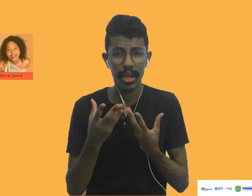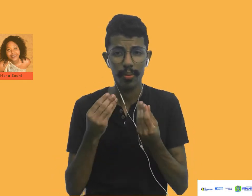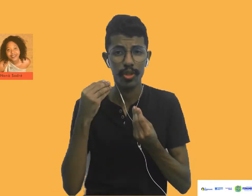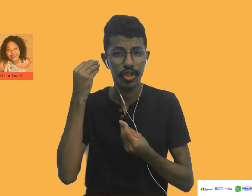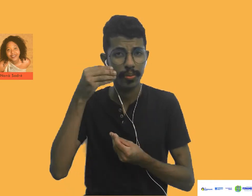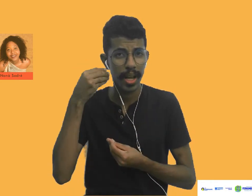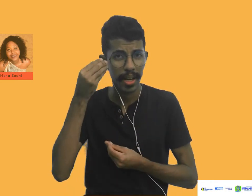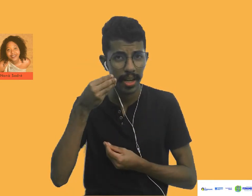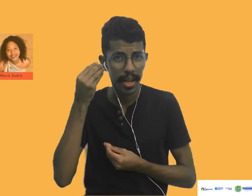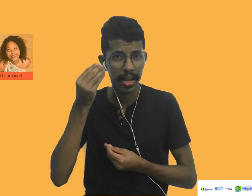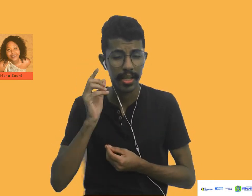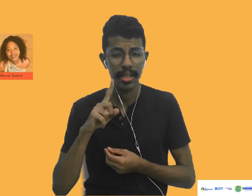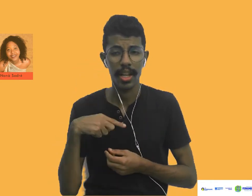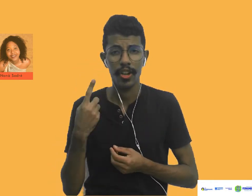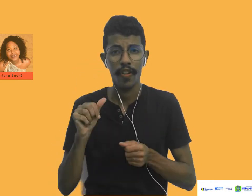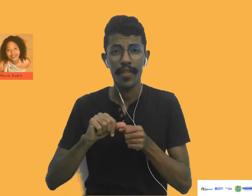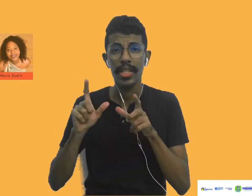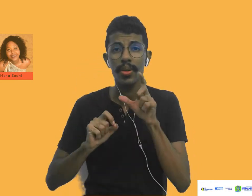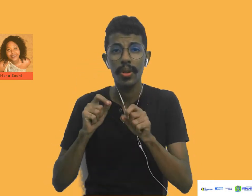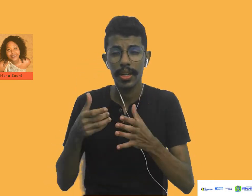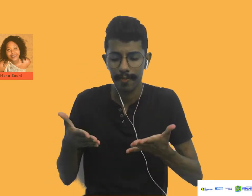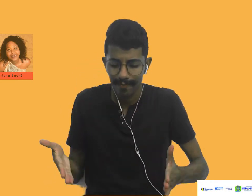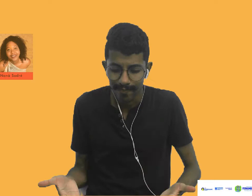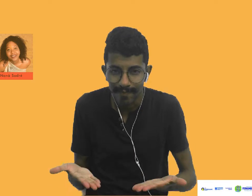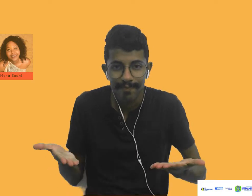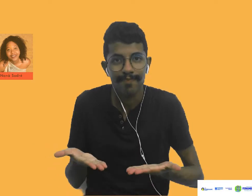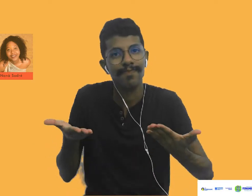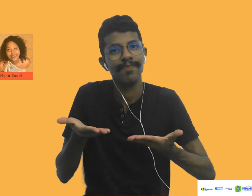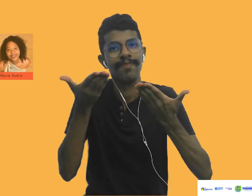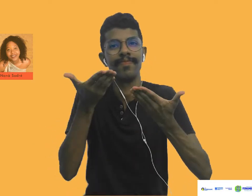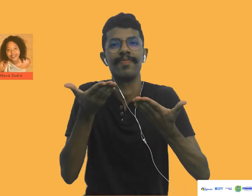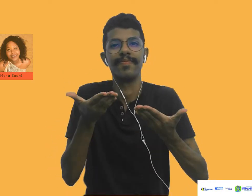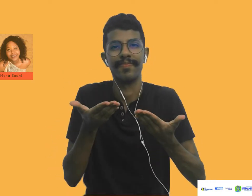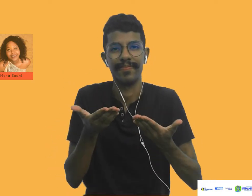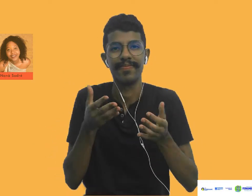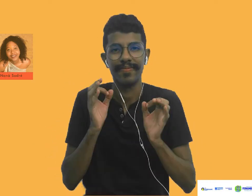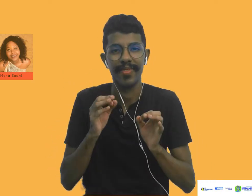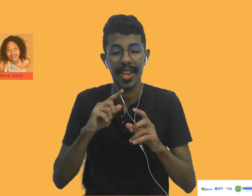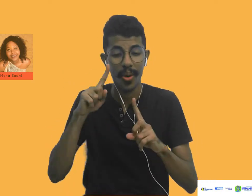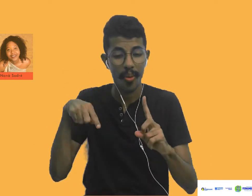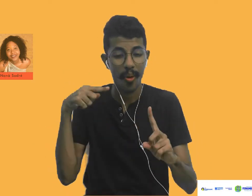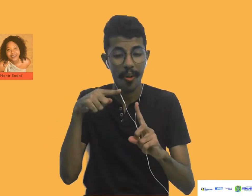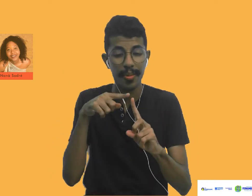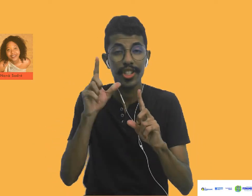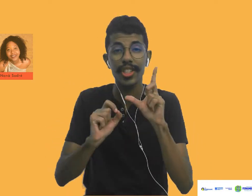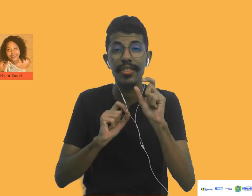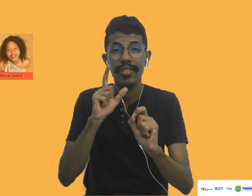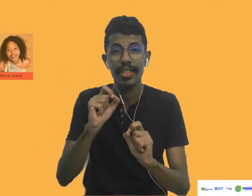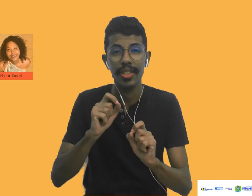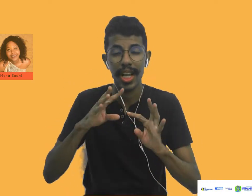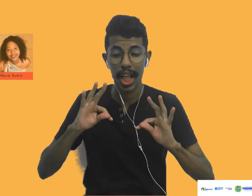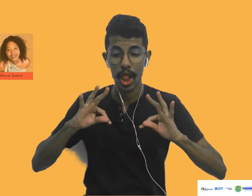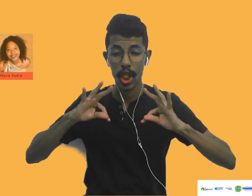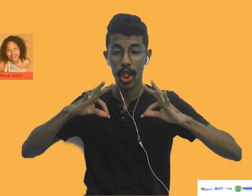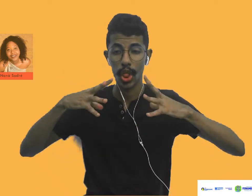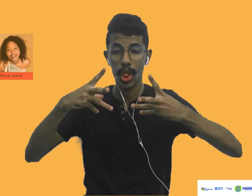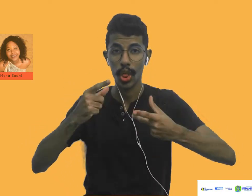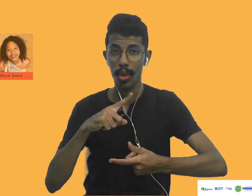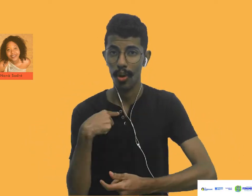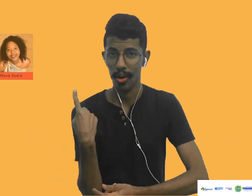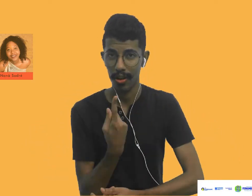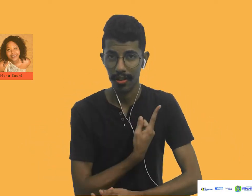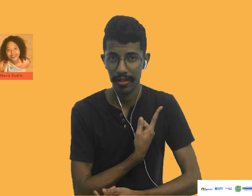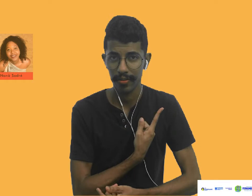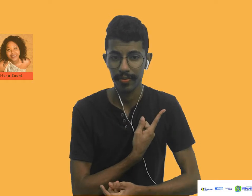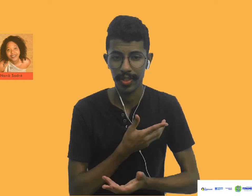muita experiência com essa lida, né, nós incentivávamos, sabe? O objetivo era